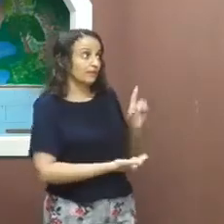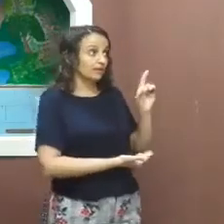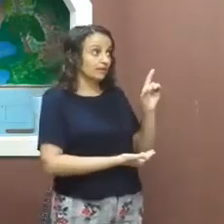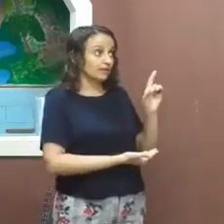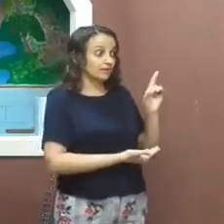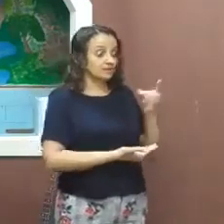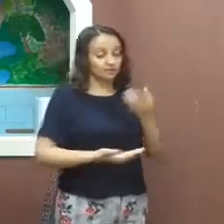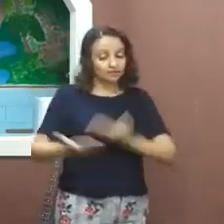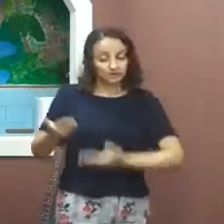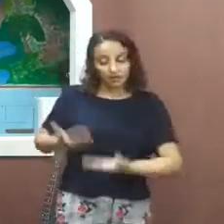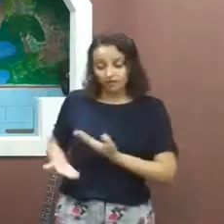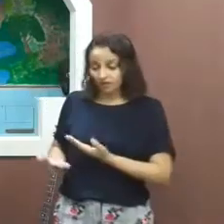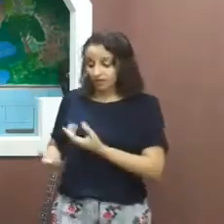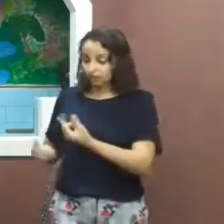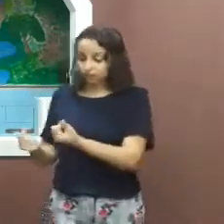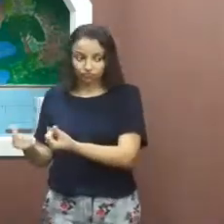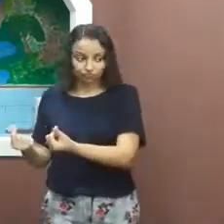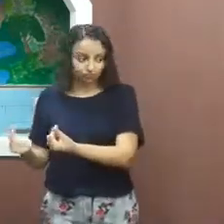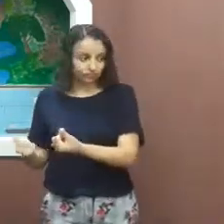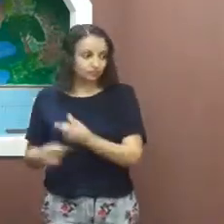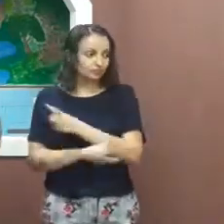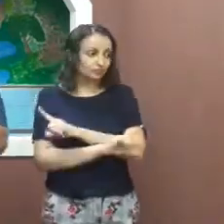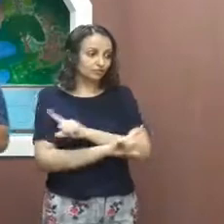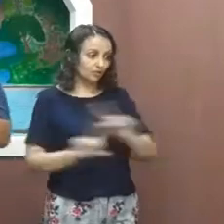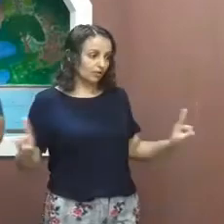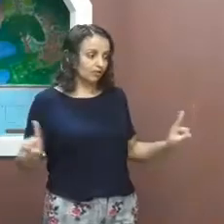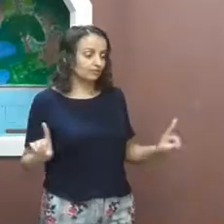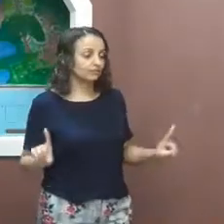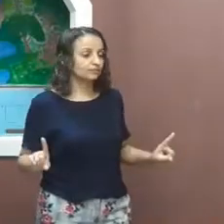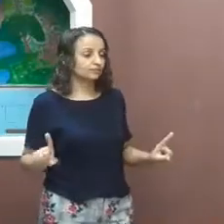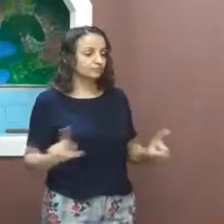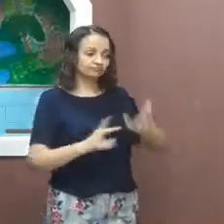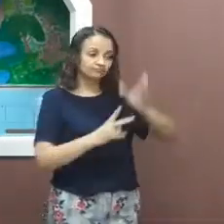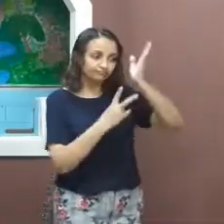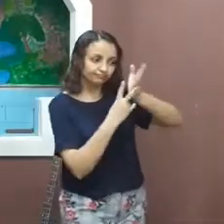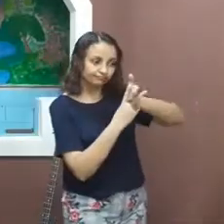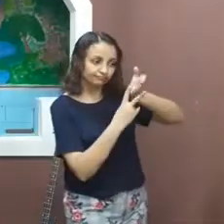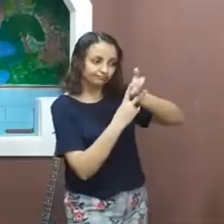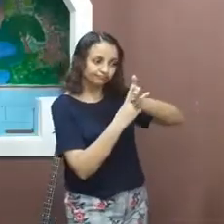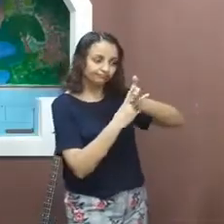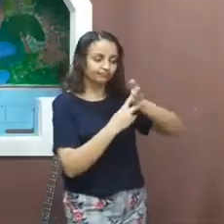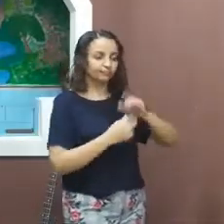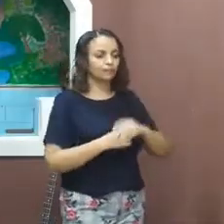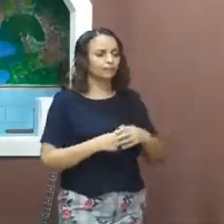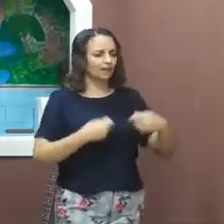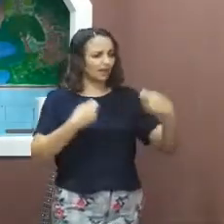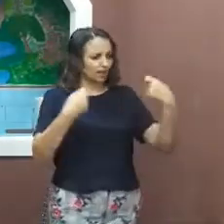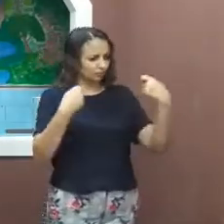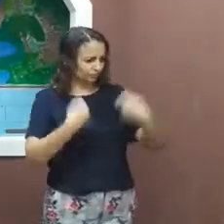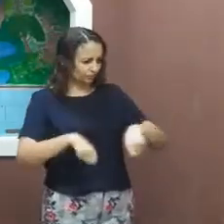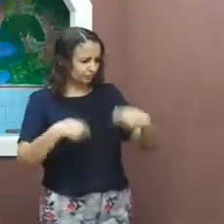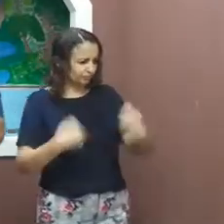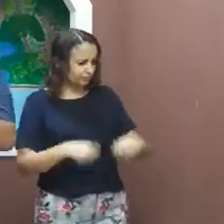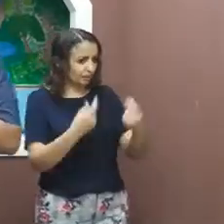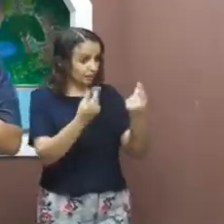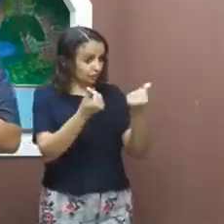Servir ao dinheiro. É isso que não pode. Deixa eu fazer uma pergunta. Precisa-se de muito dinheiro para servir ao